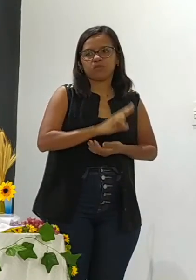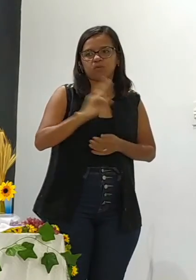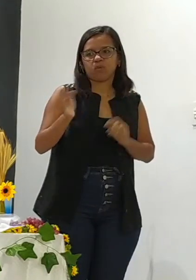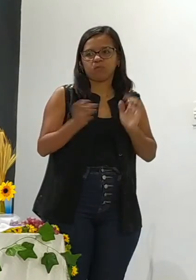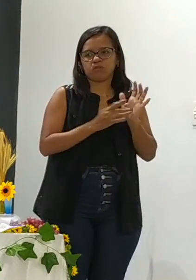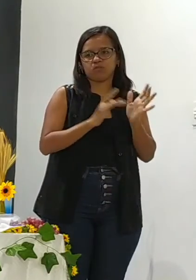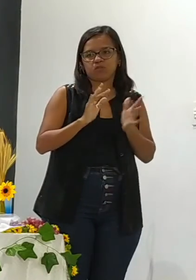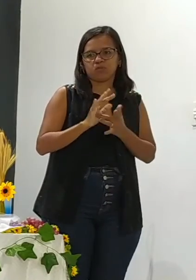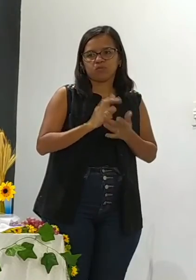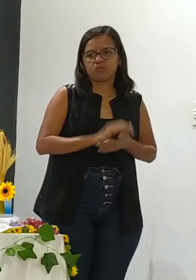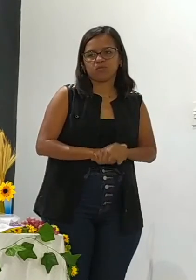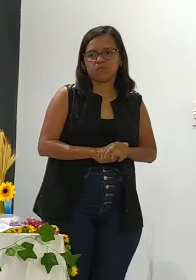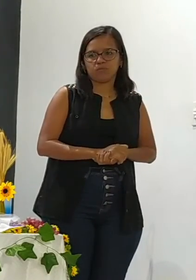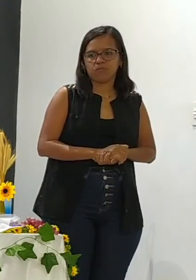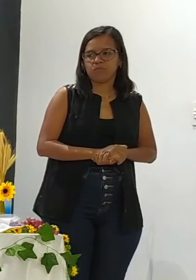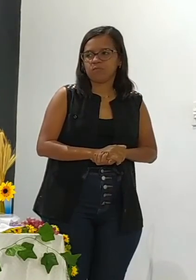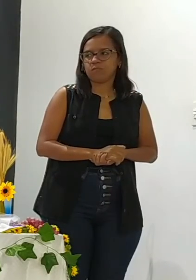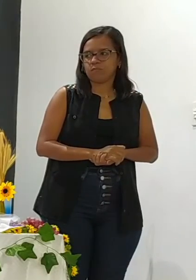de Jesus.